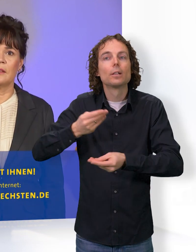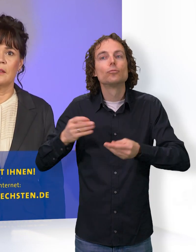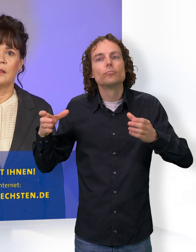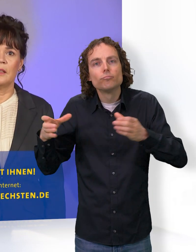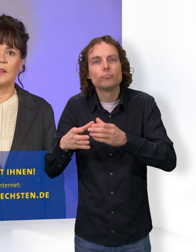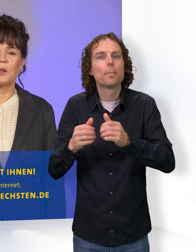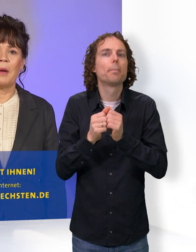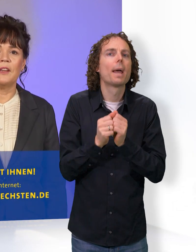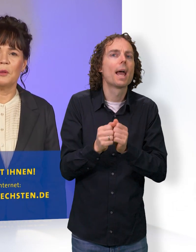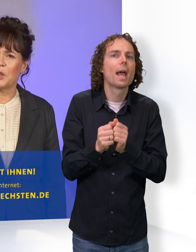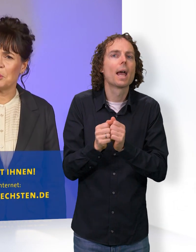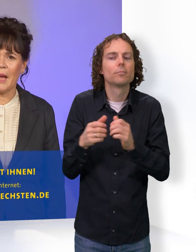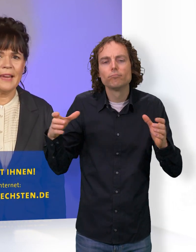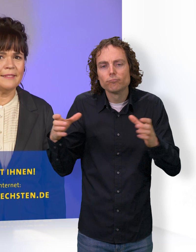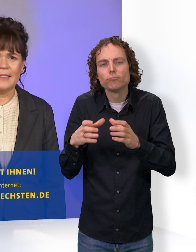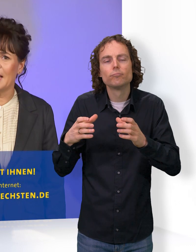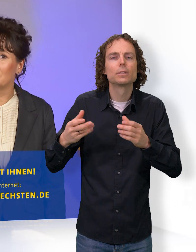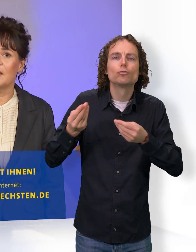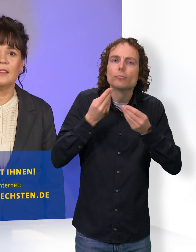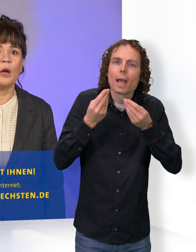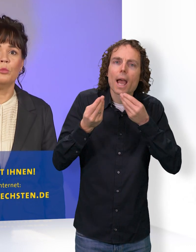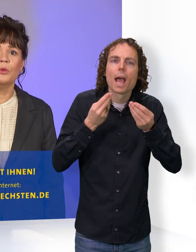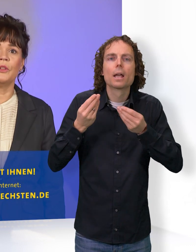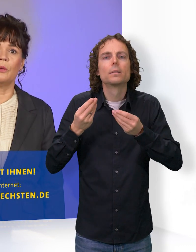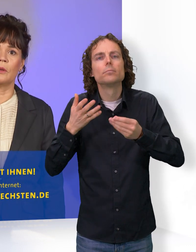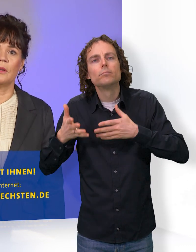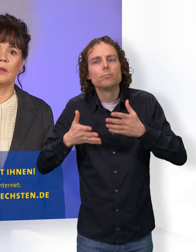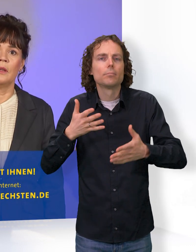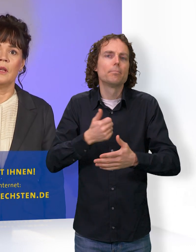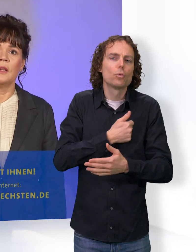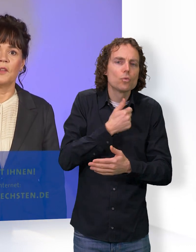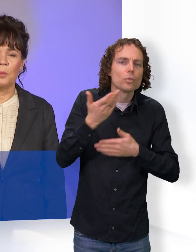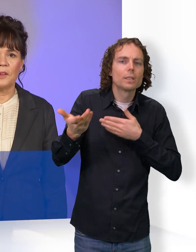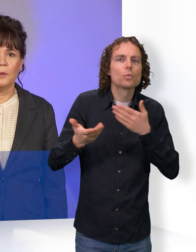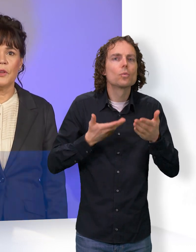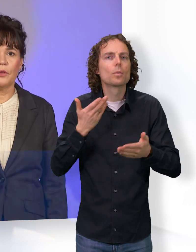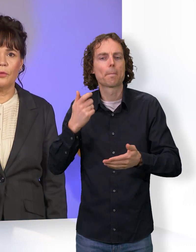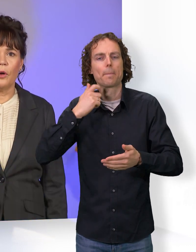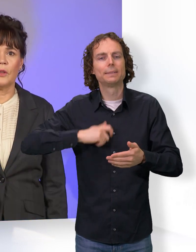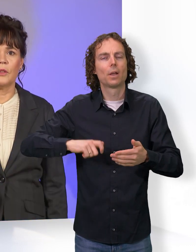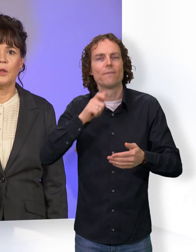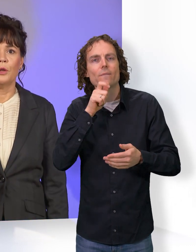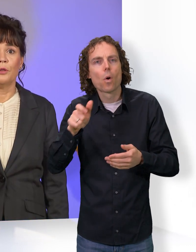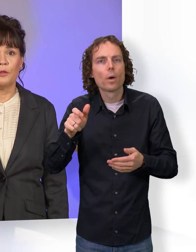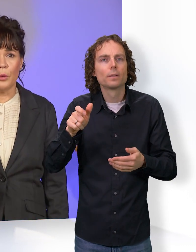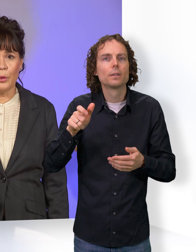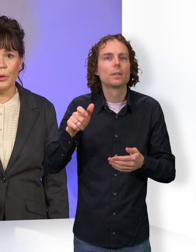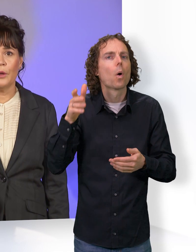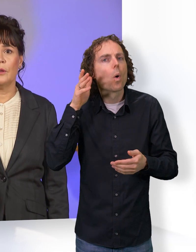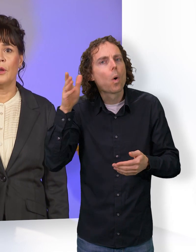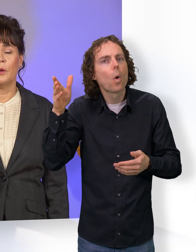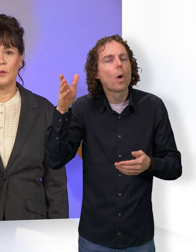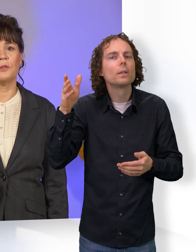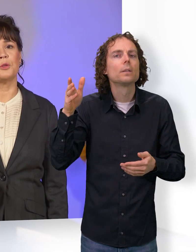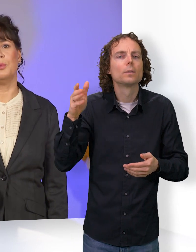Gebet, das gemeinsame Gespräch, die gegenseitige Ermutigung, das persönliche Wort zu